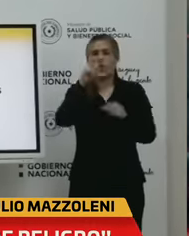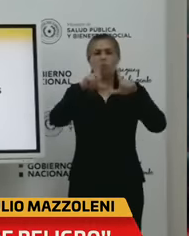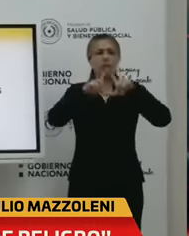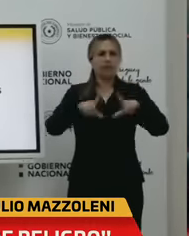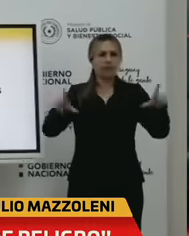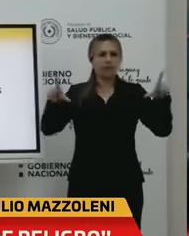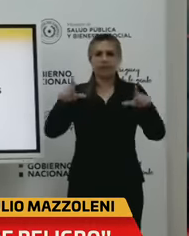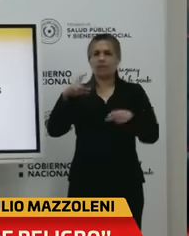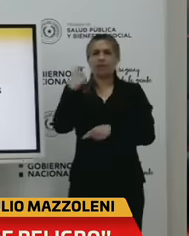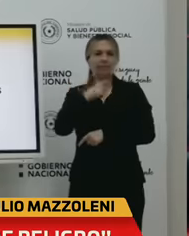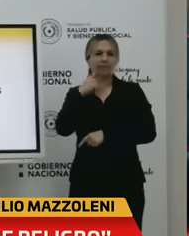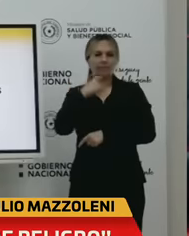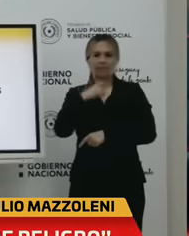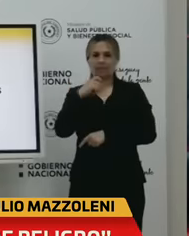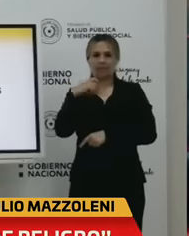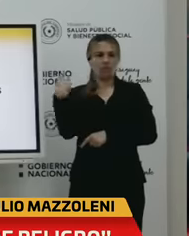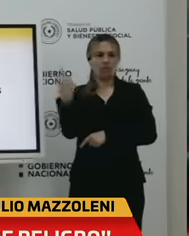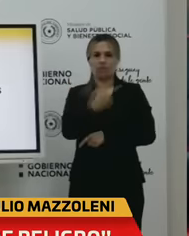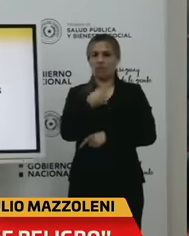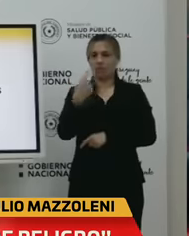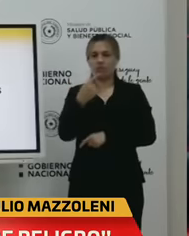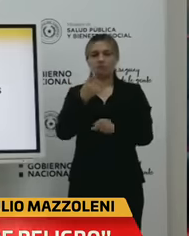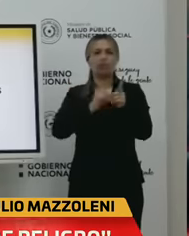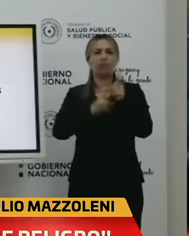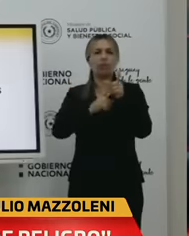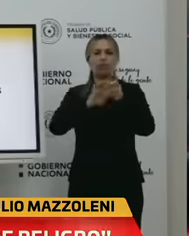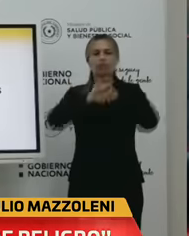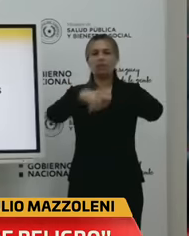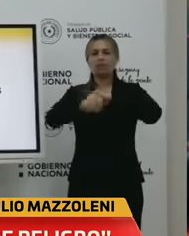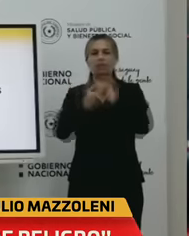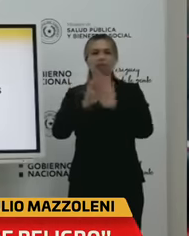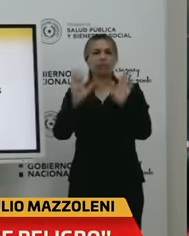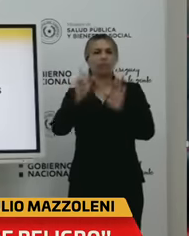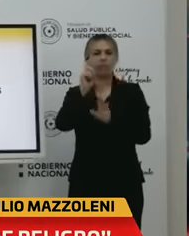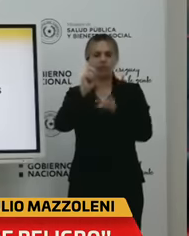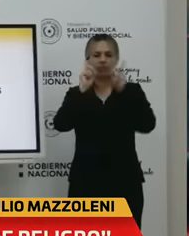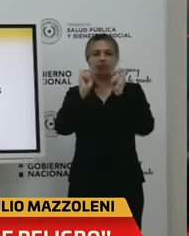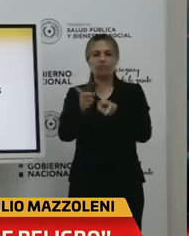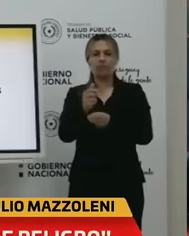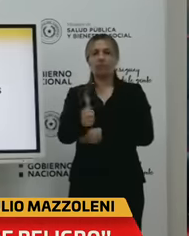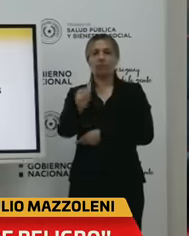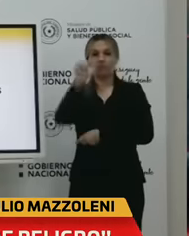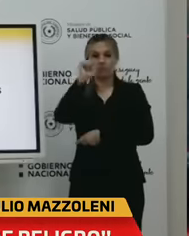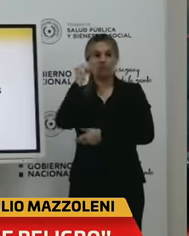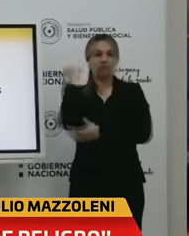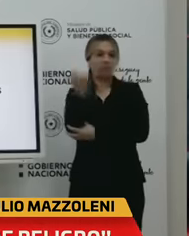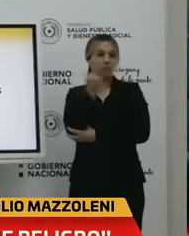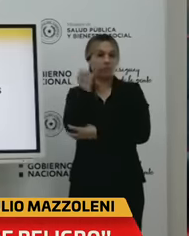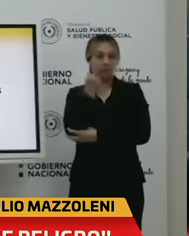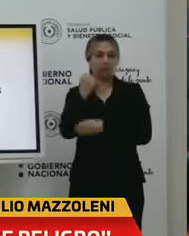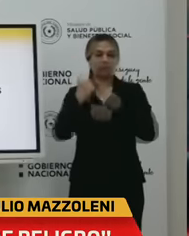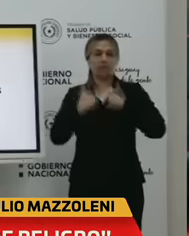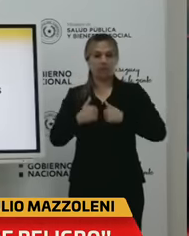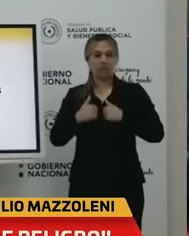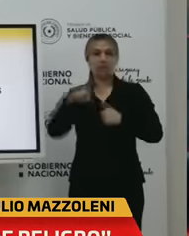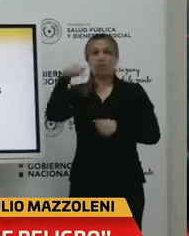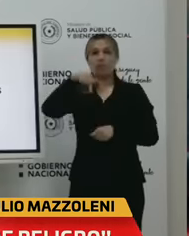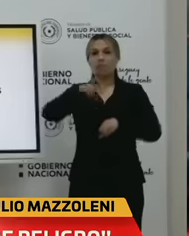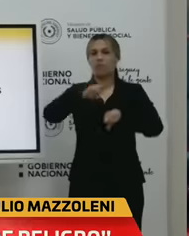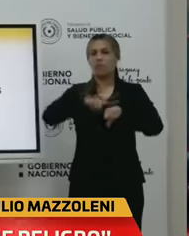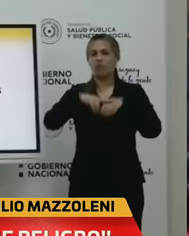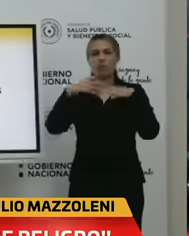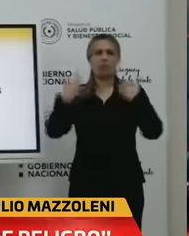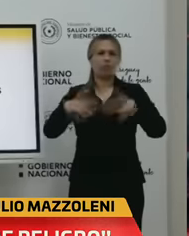términos de no solamente de la higiene, sino también naturalmente del consumo, ¿verdad? Nuestro país tiene muchas